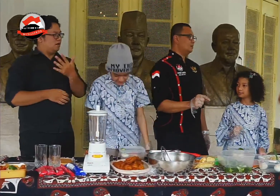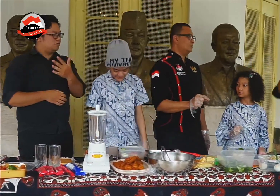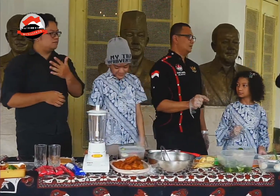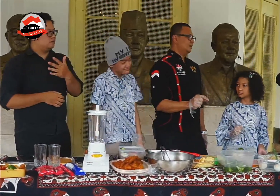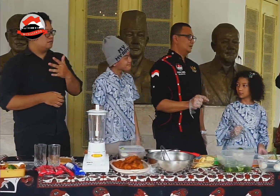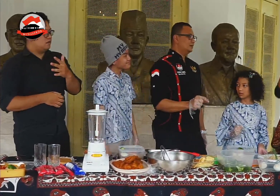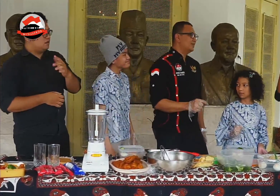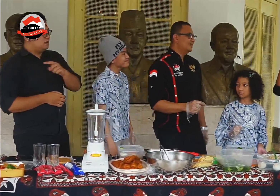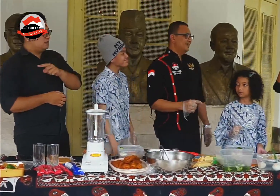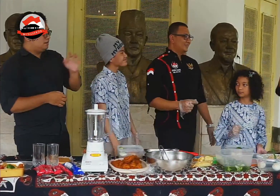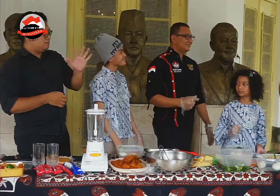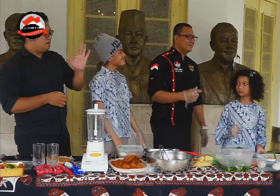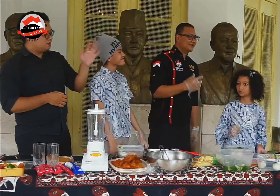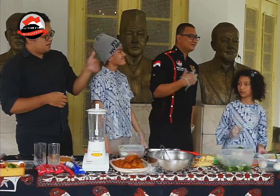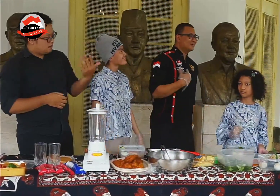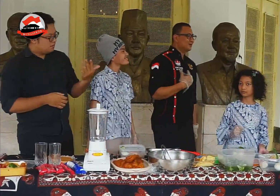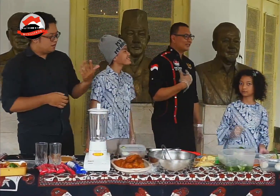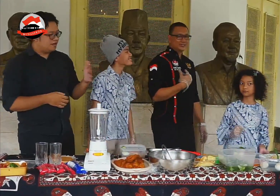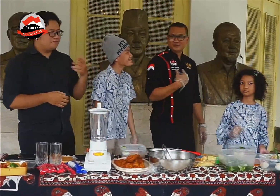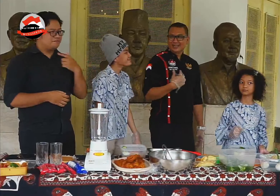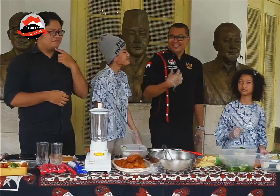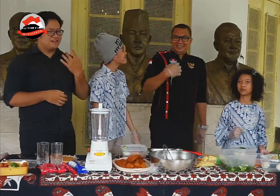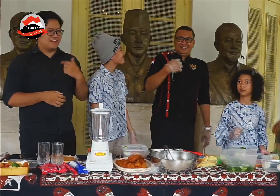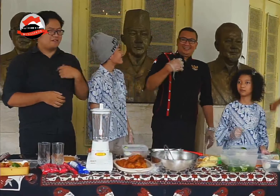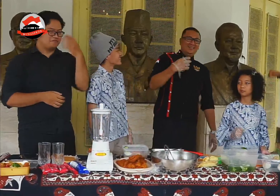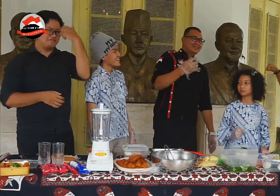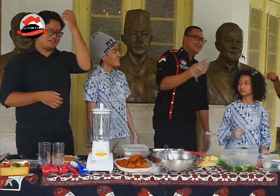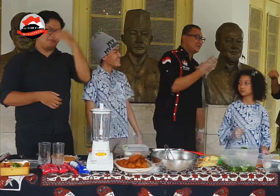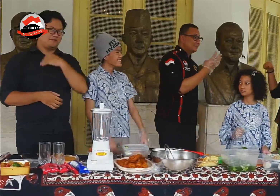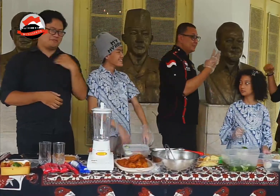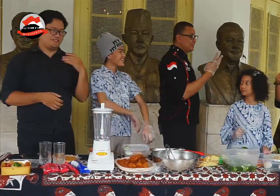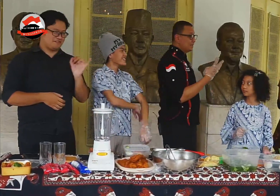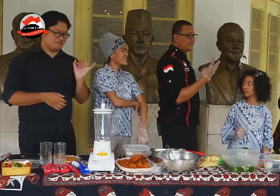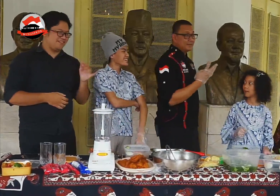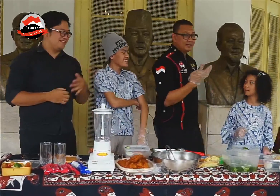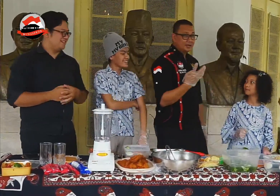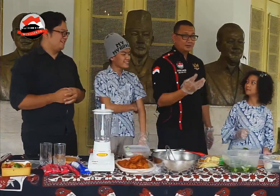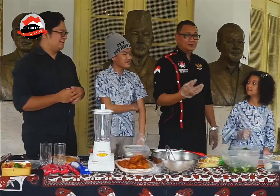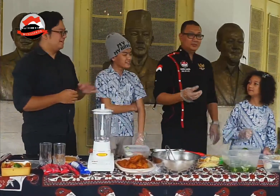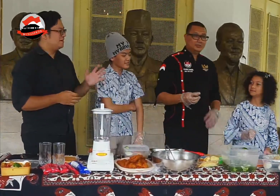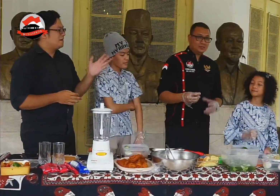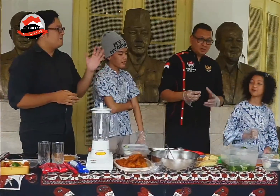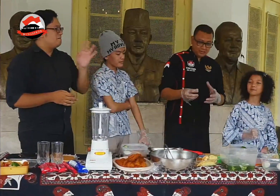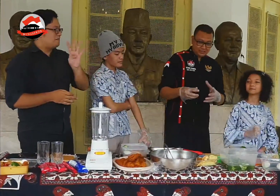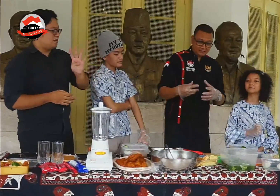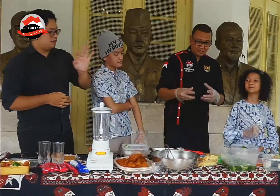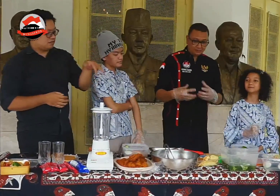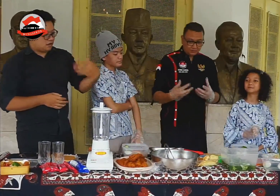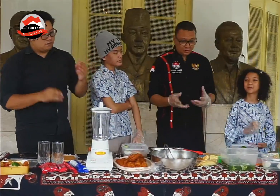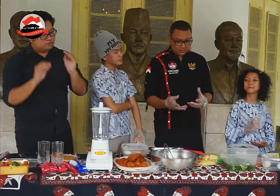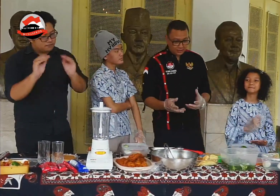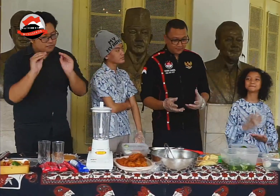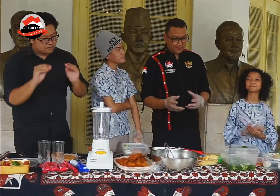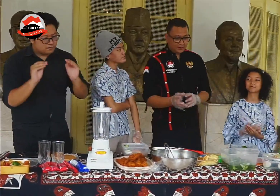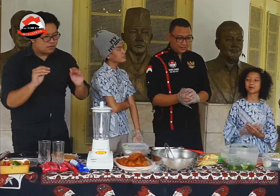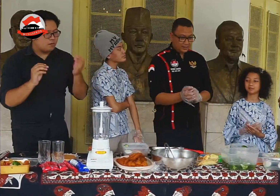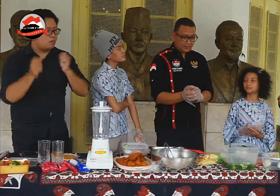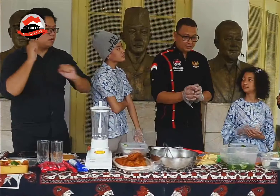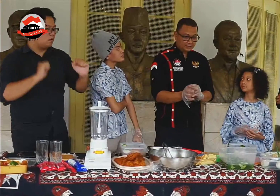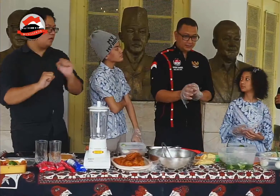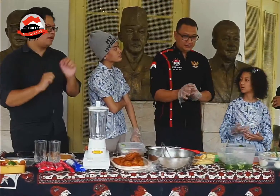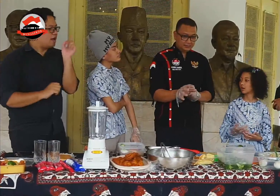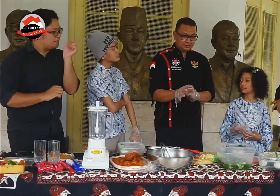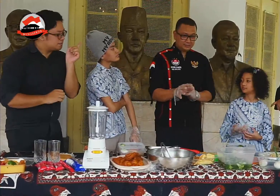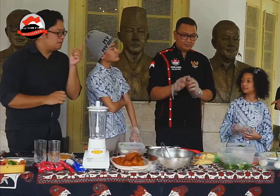dok. Dok kan jadinya chef. Ya saya chef jadi, dan dokter juga. Dokter dari, kuliner. Dari 4 tahun kita udah ngajarin mereka motorik. Kenapa? Karena